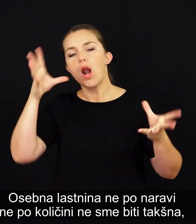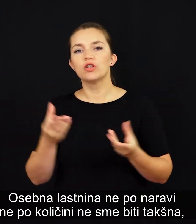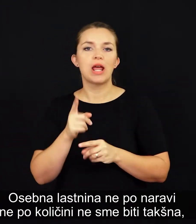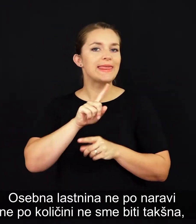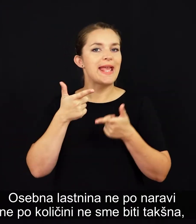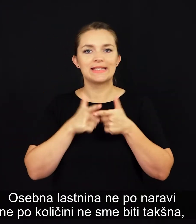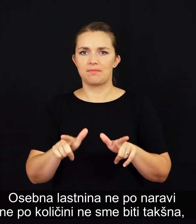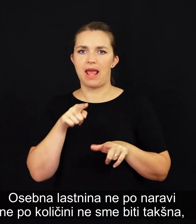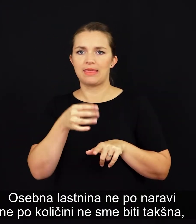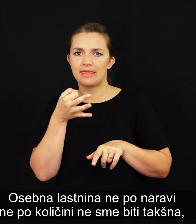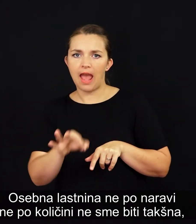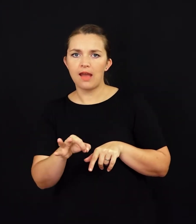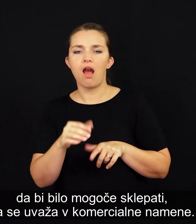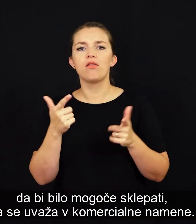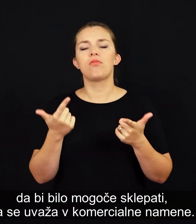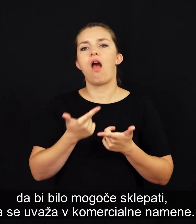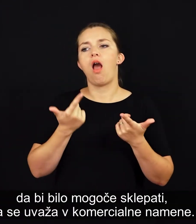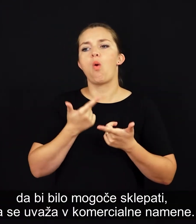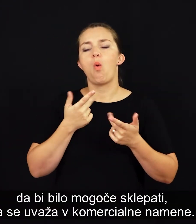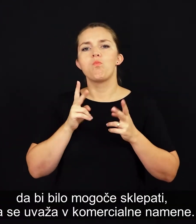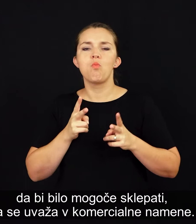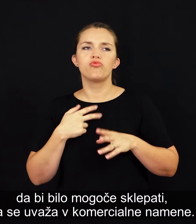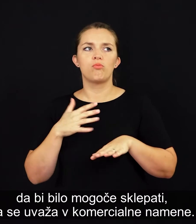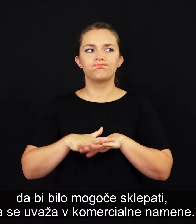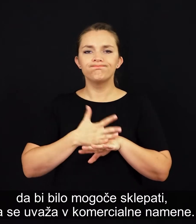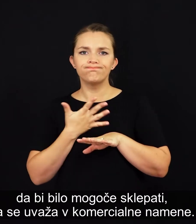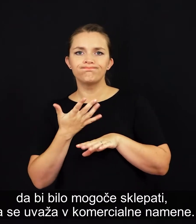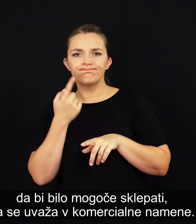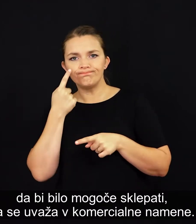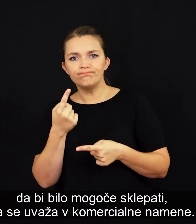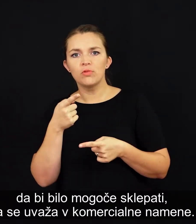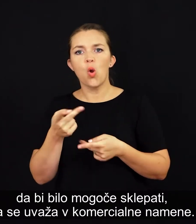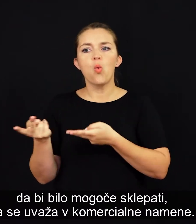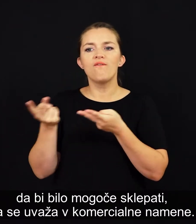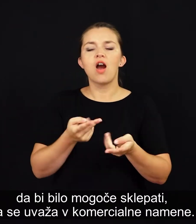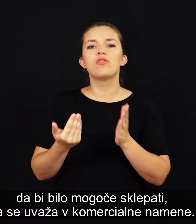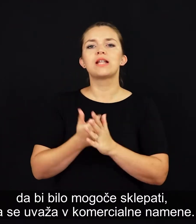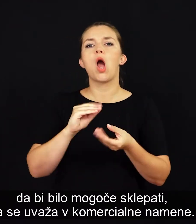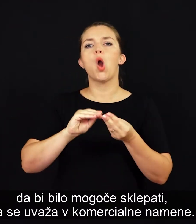sme biti takšna, da bi bilo mogoče sklepati, da se uvaža v komercialne namene.